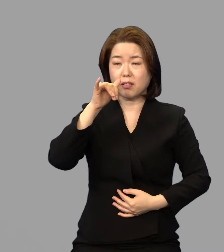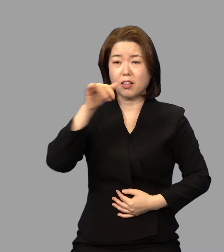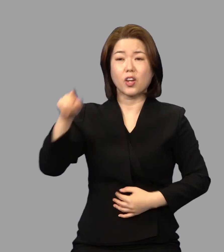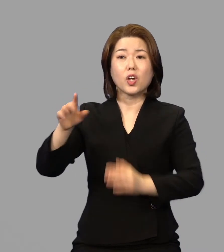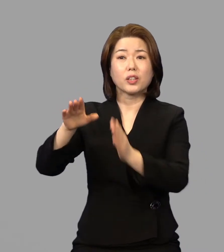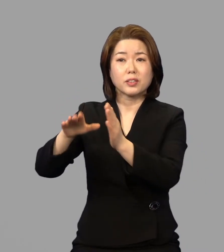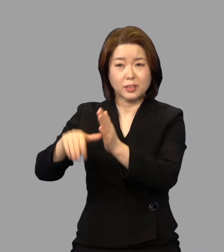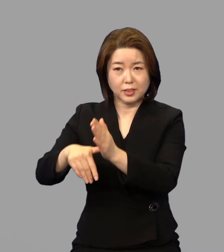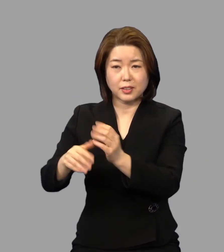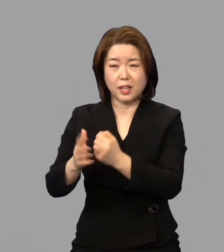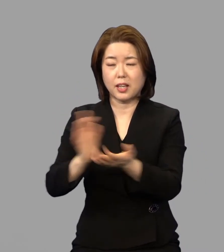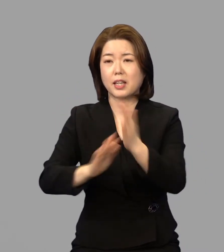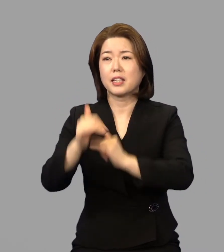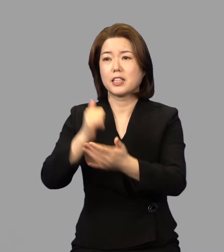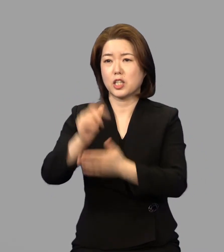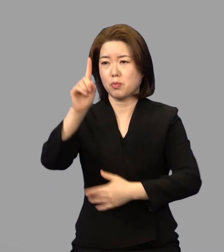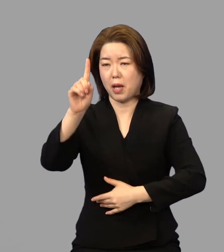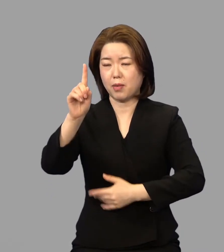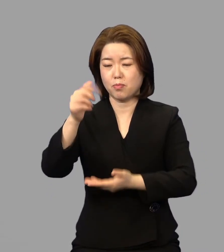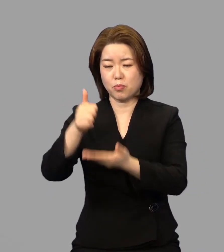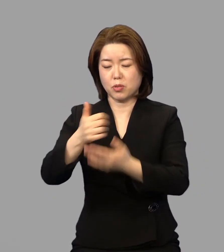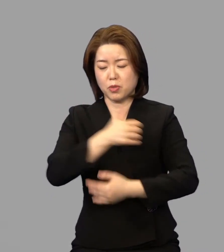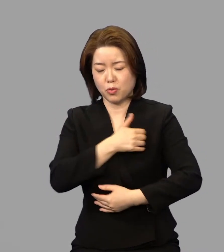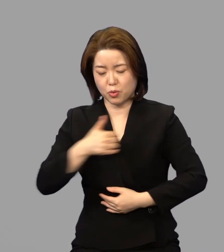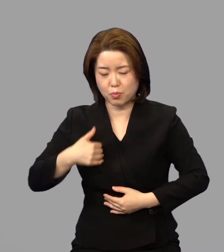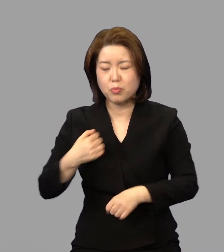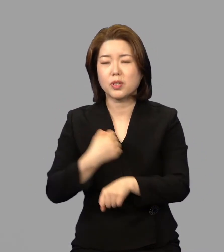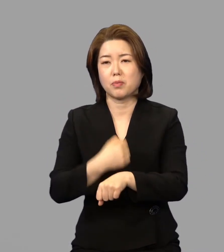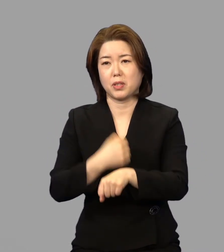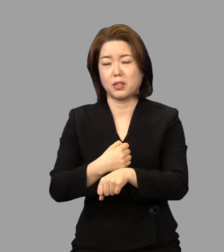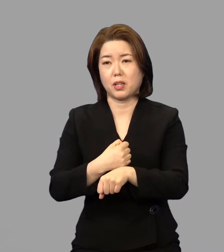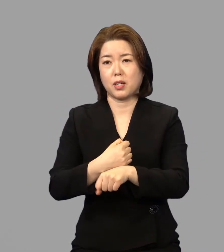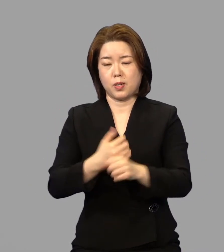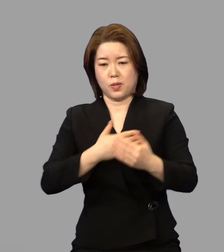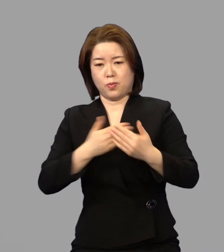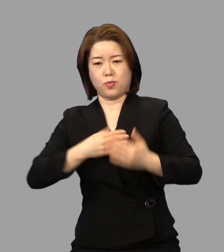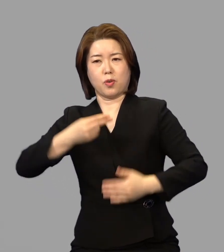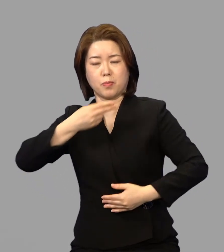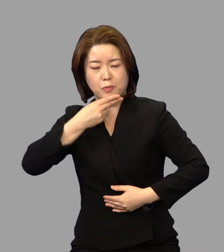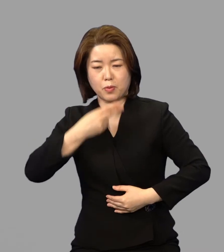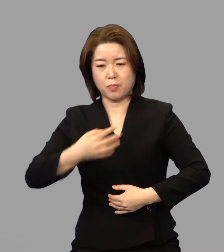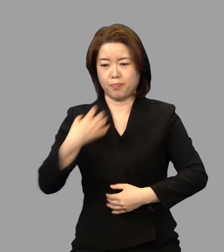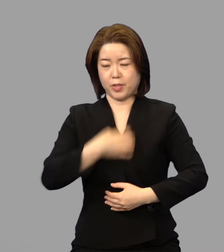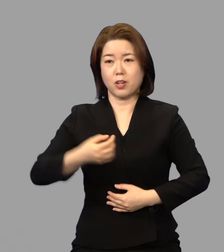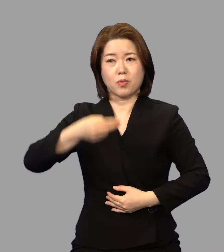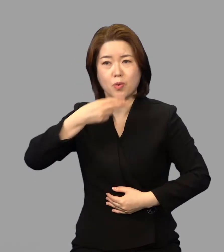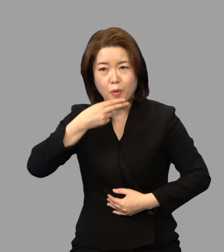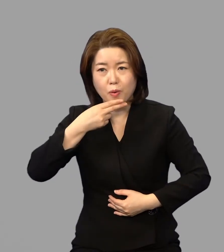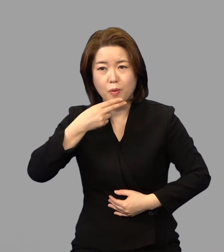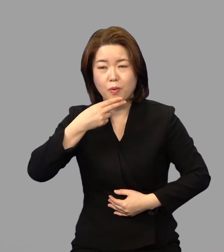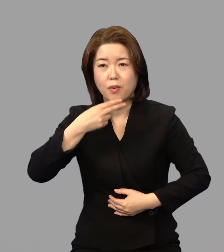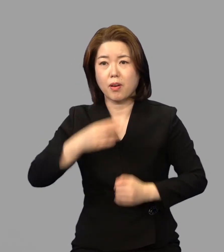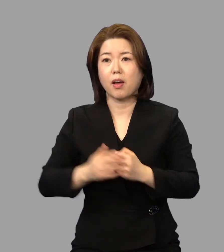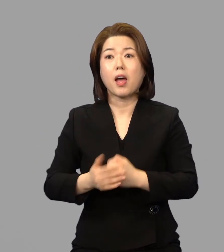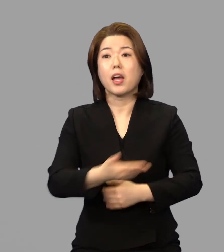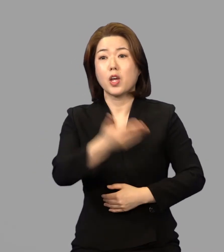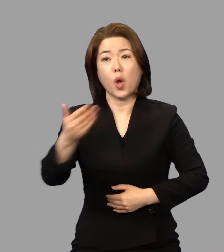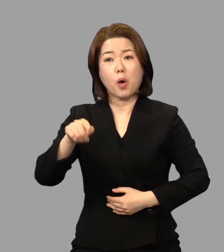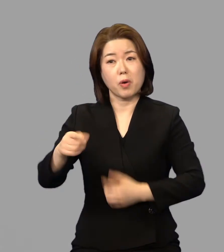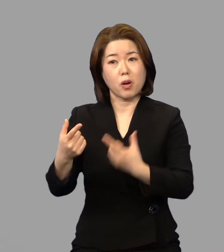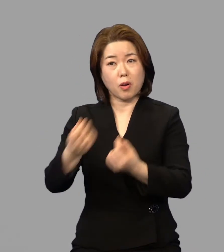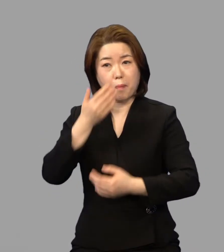때도 예수님 한 분이면 충분합니다. 두려워하지 않고 염려하지 않고. 여러분은